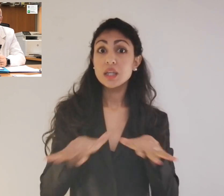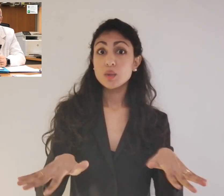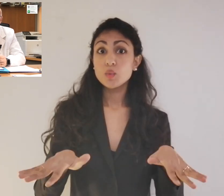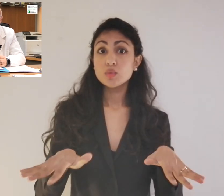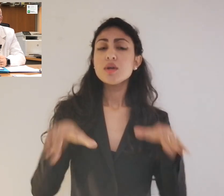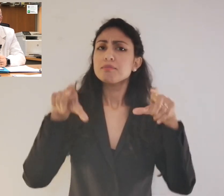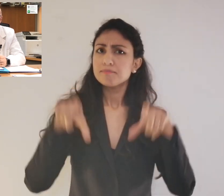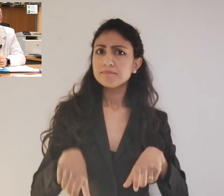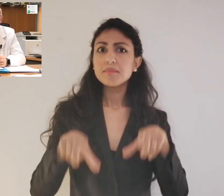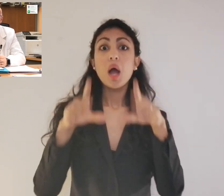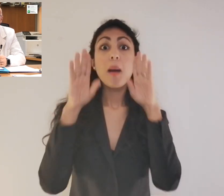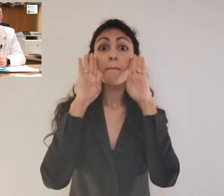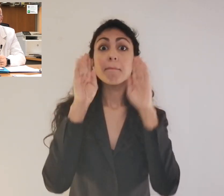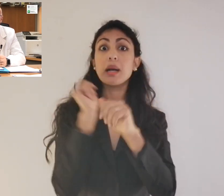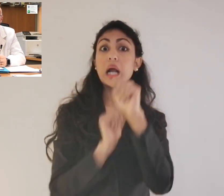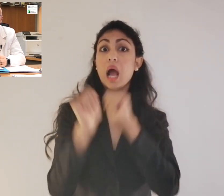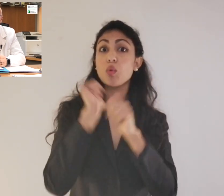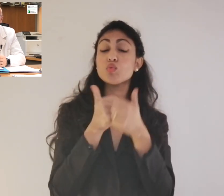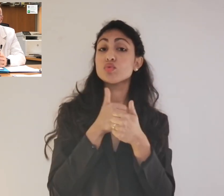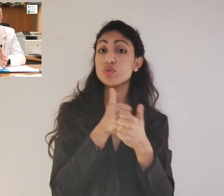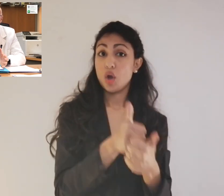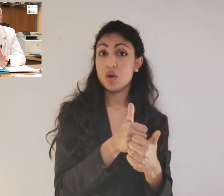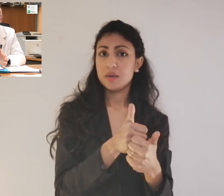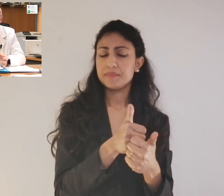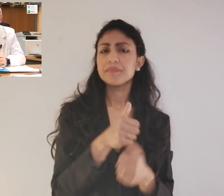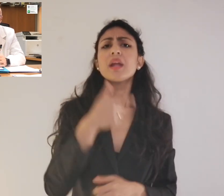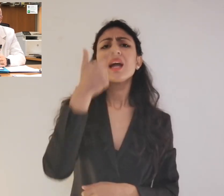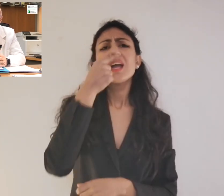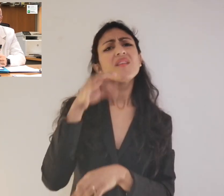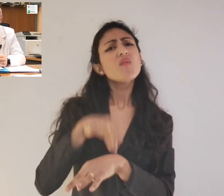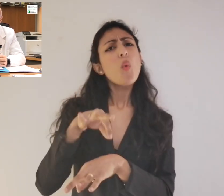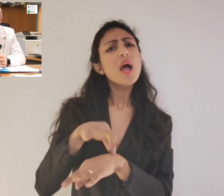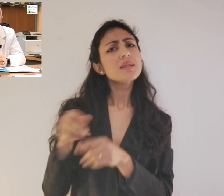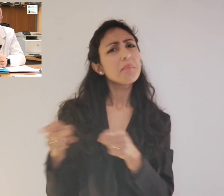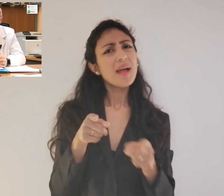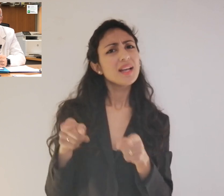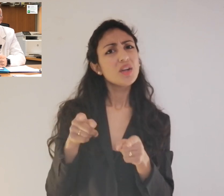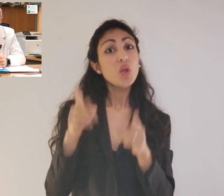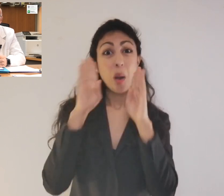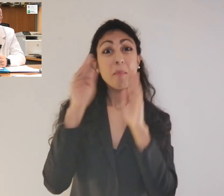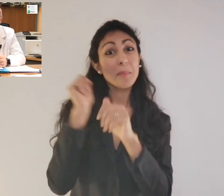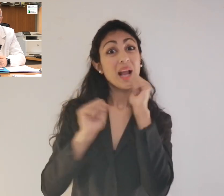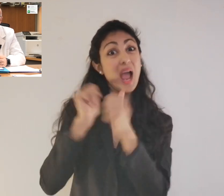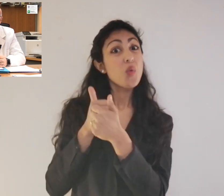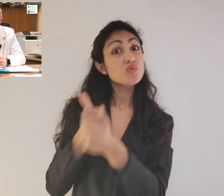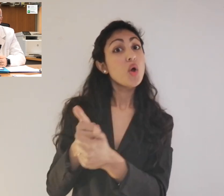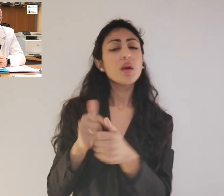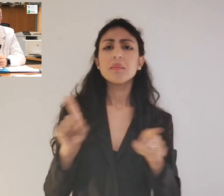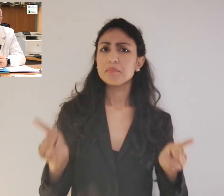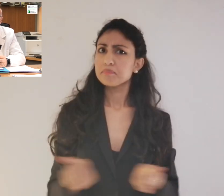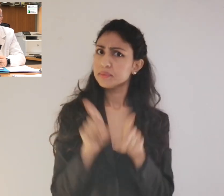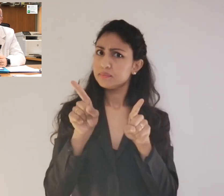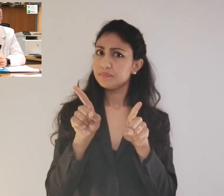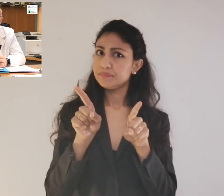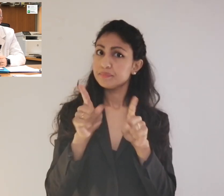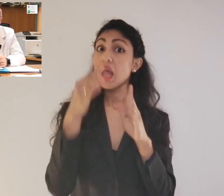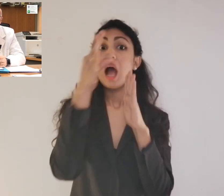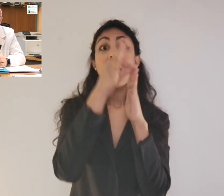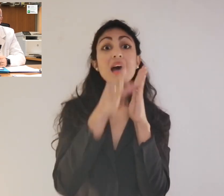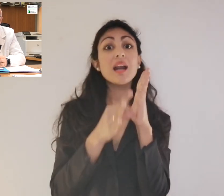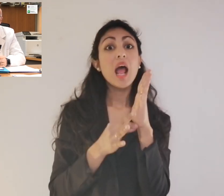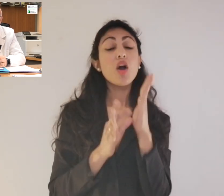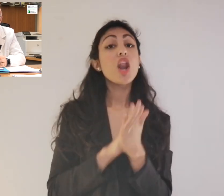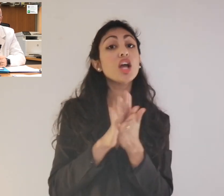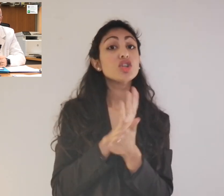questo momento le stesse che vanno adottate nel tipico periodo influenzale. Quindi norme igieniche di